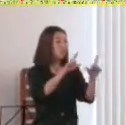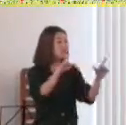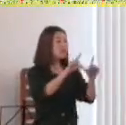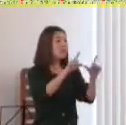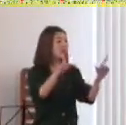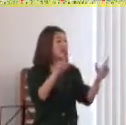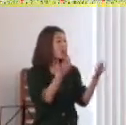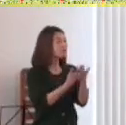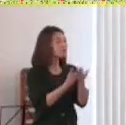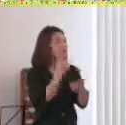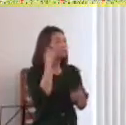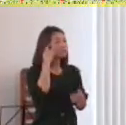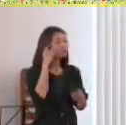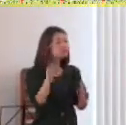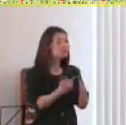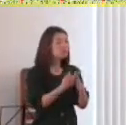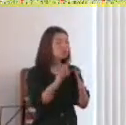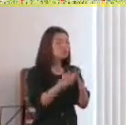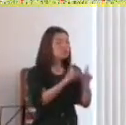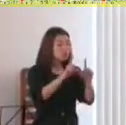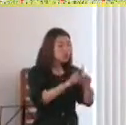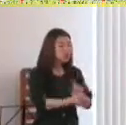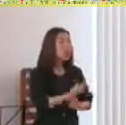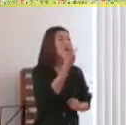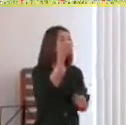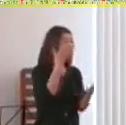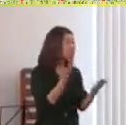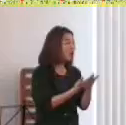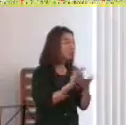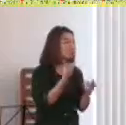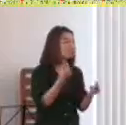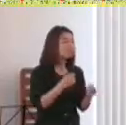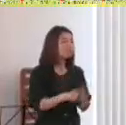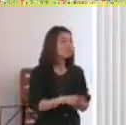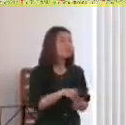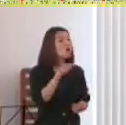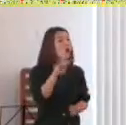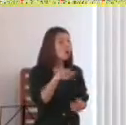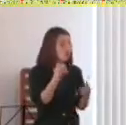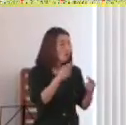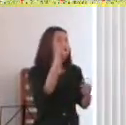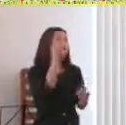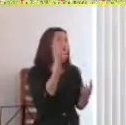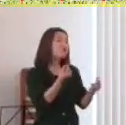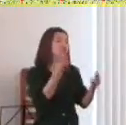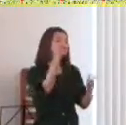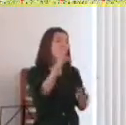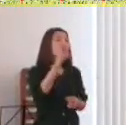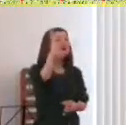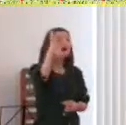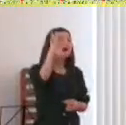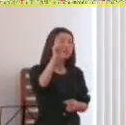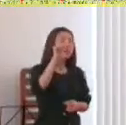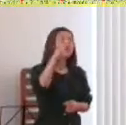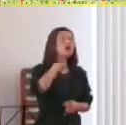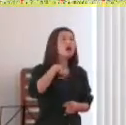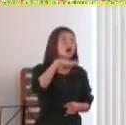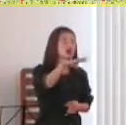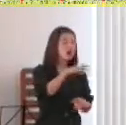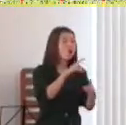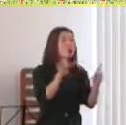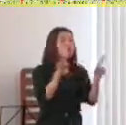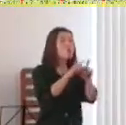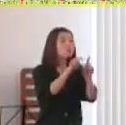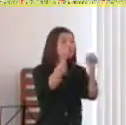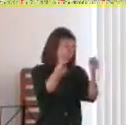神様は私たちと共にいてくださって私たちを愛しているということ、そして私たちの全てを知